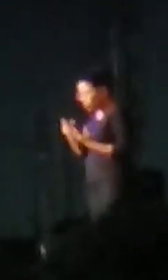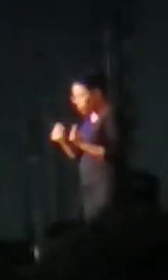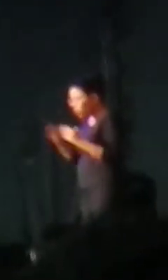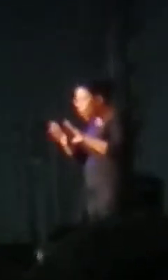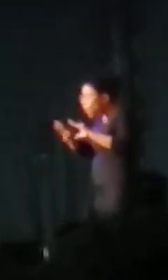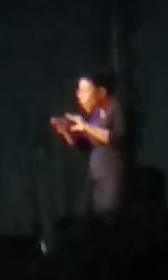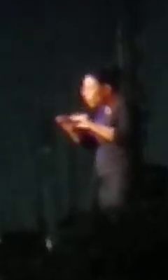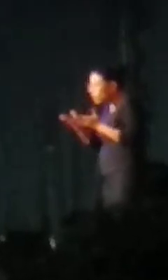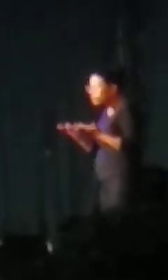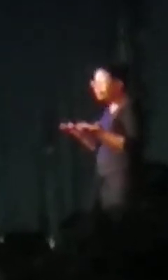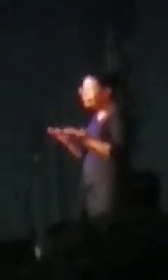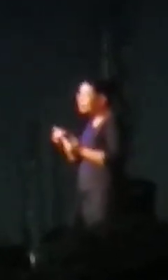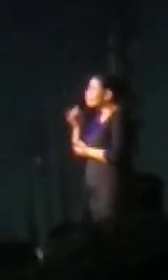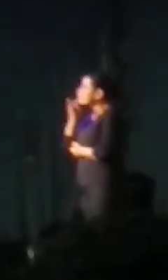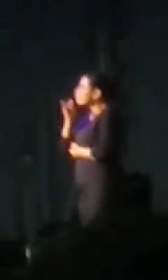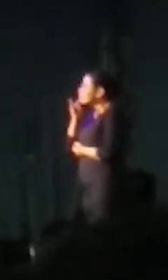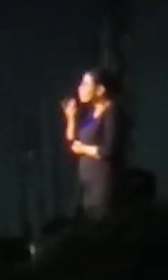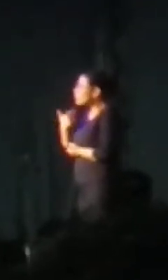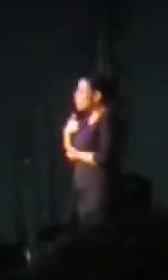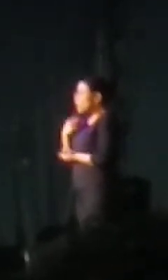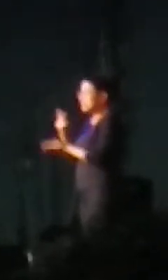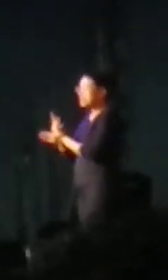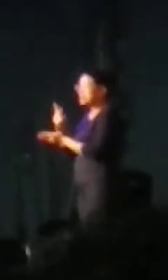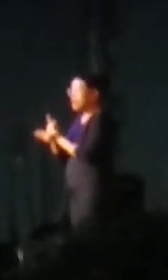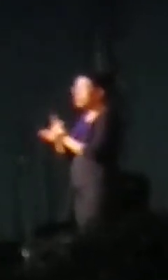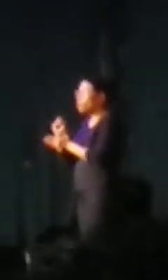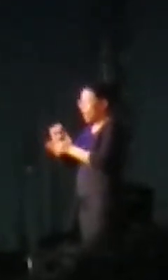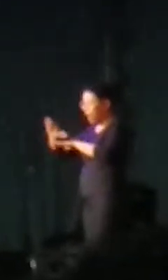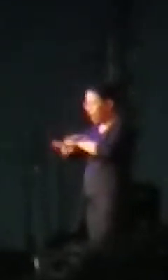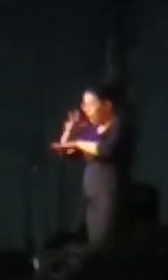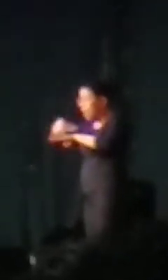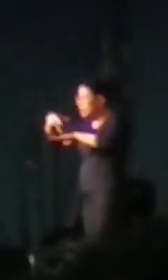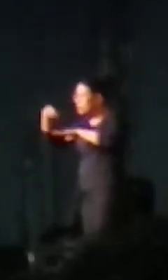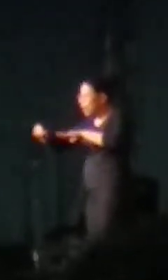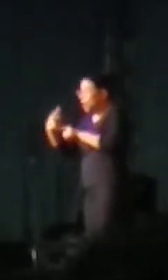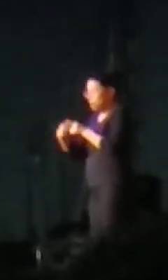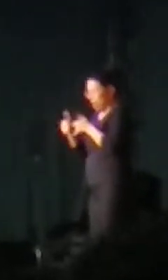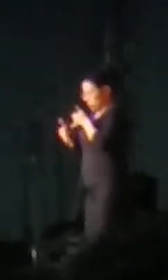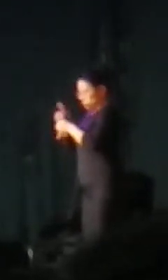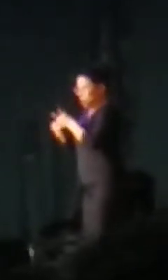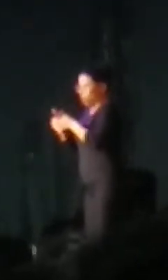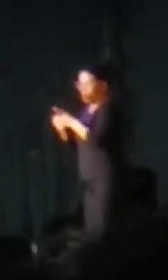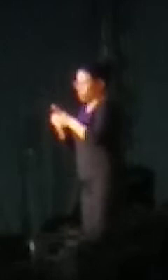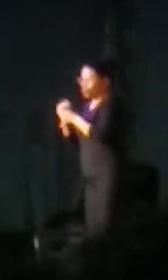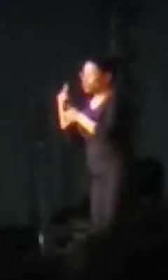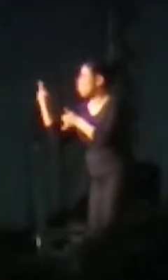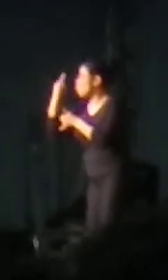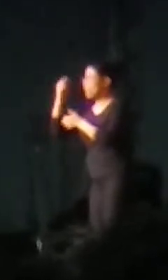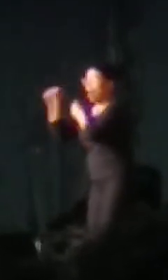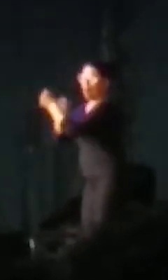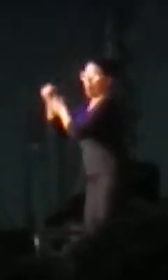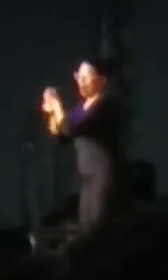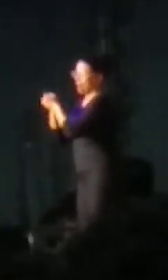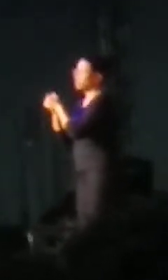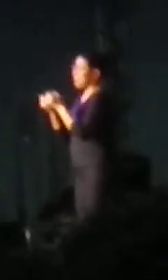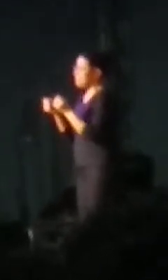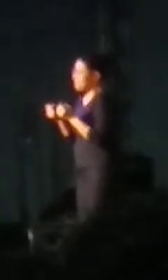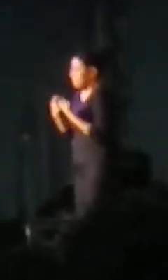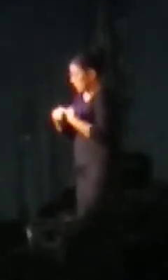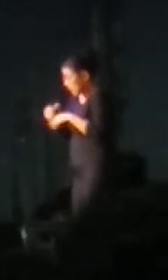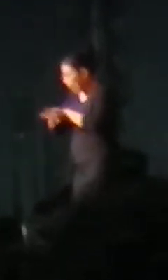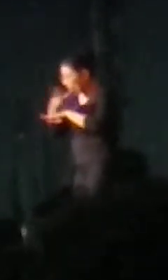Eu, por exemplo, eu só vou de tênis. Se eu tiver que correr, de salto alto não vai dar. Vai preparada.